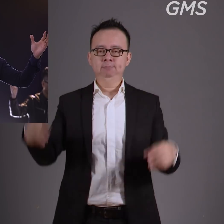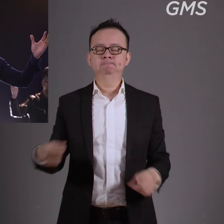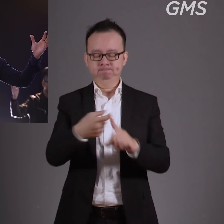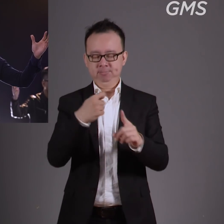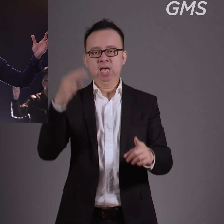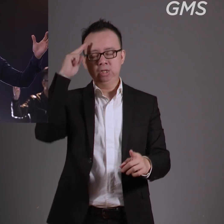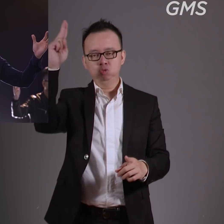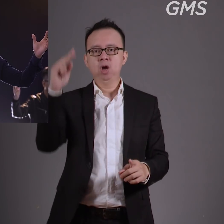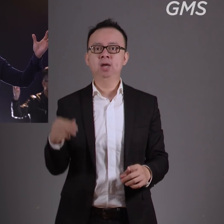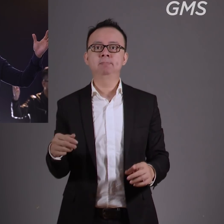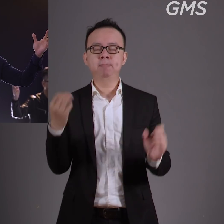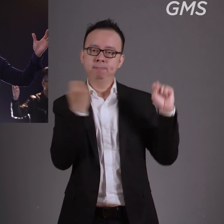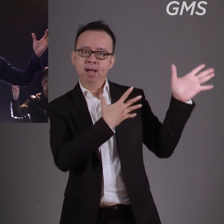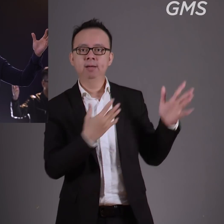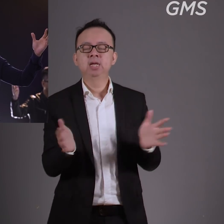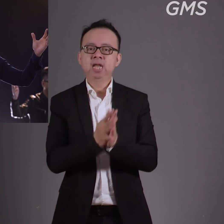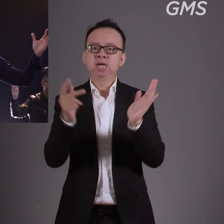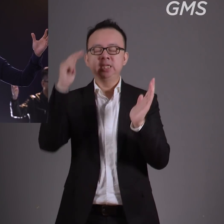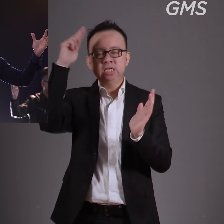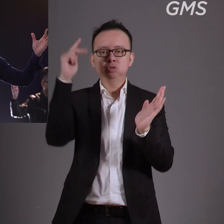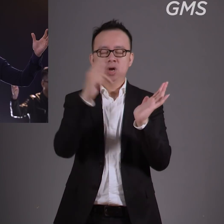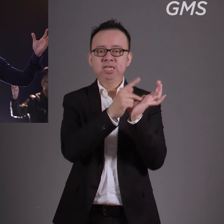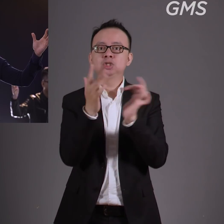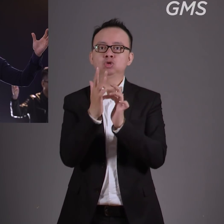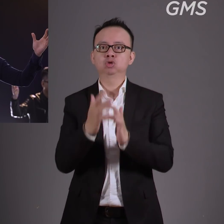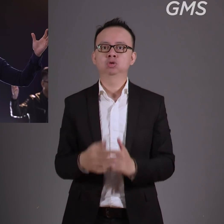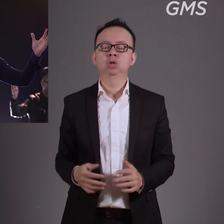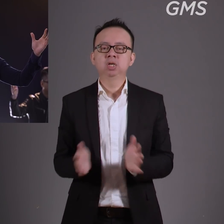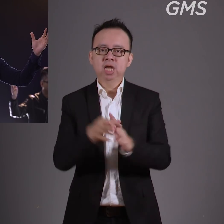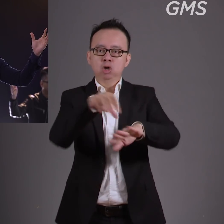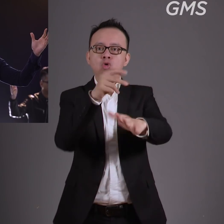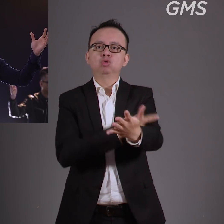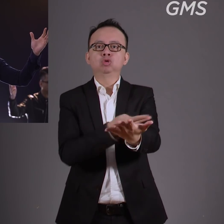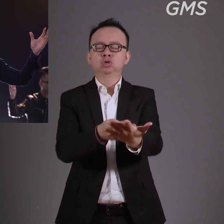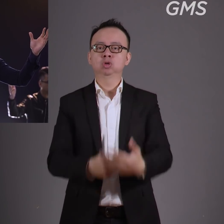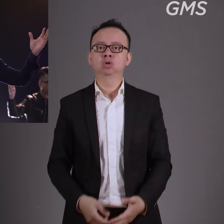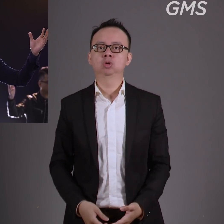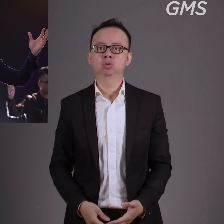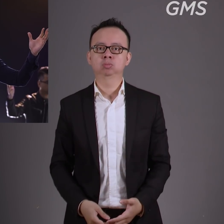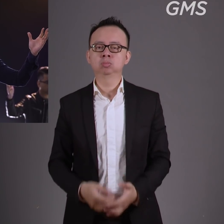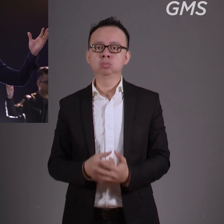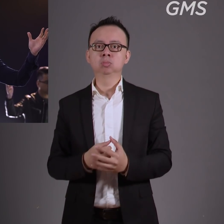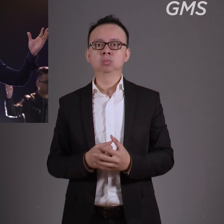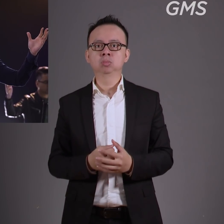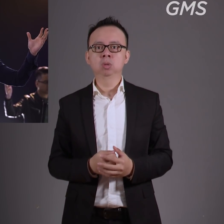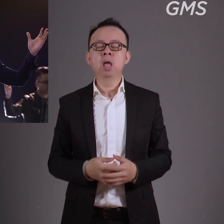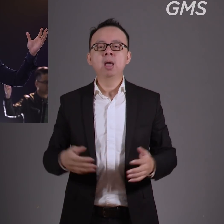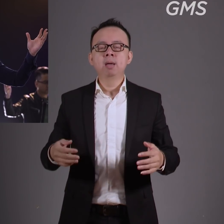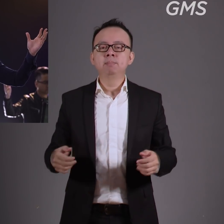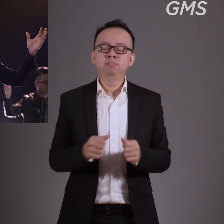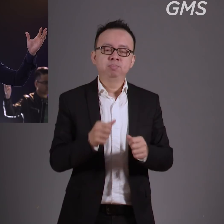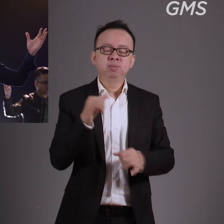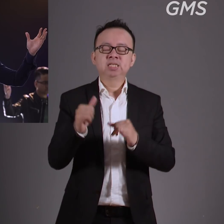Allah Bapa, dari Yesus Kristus, dan dari Roh Kudus. ketiganya yang esa,